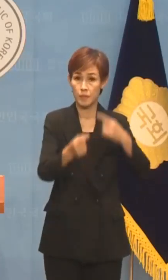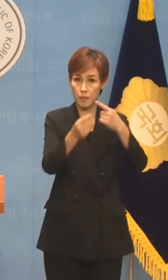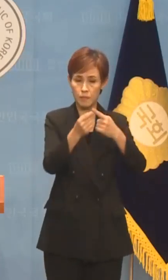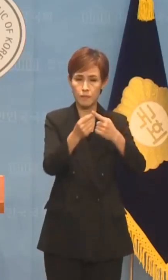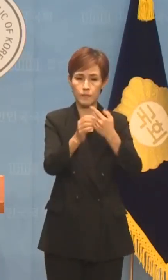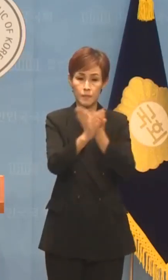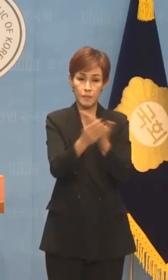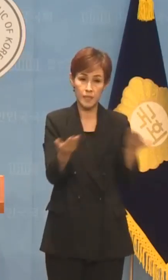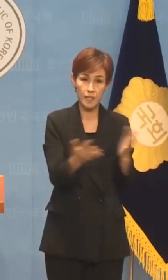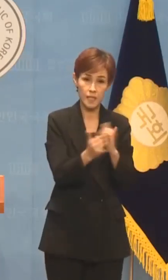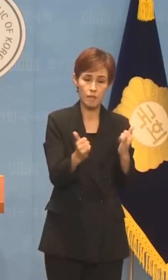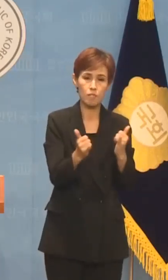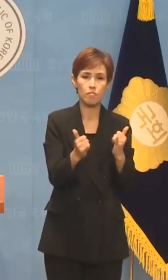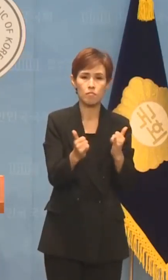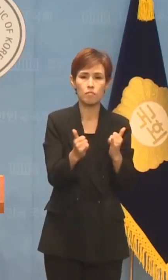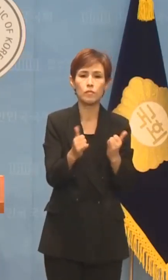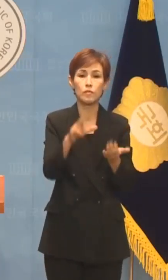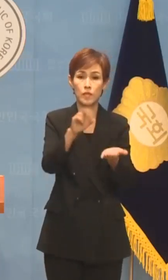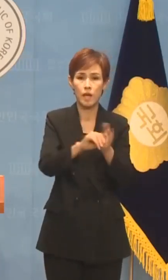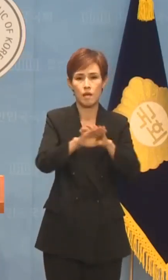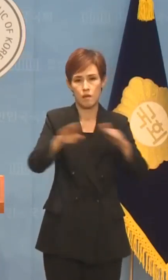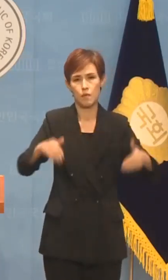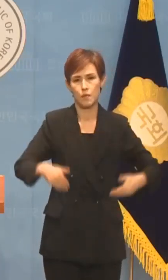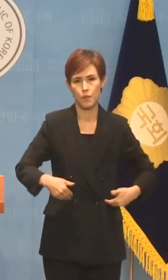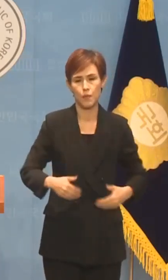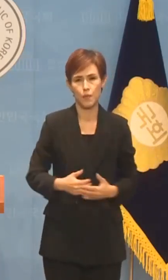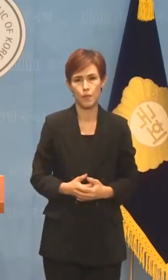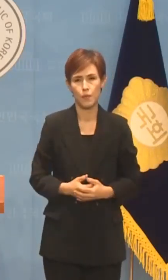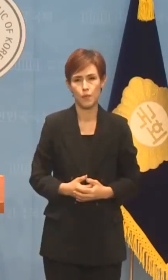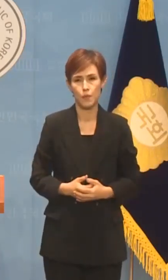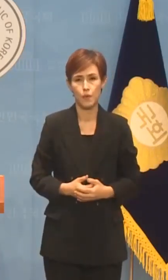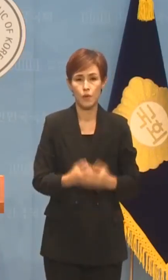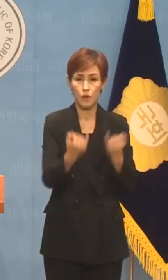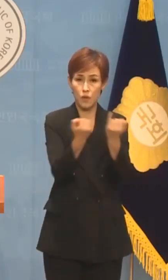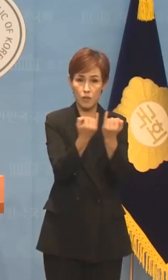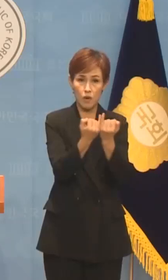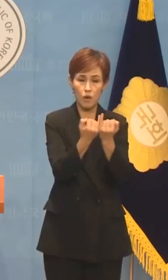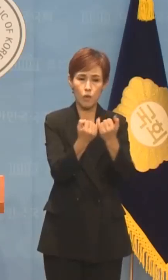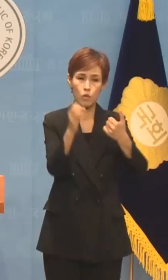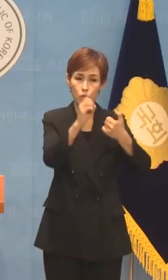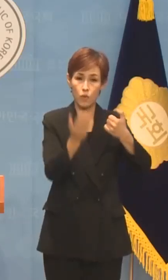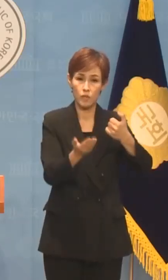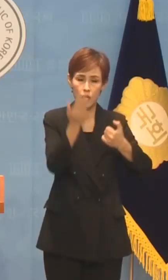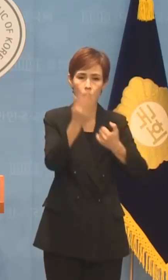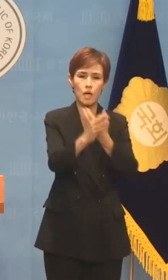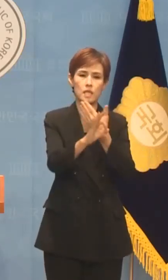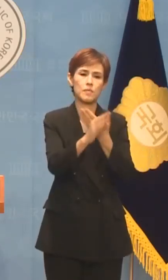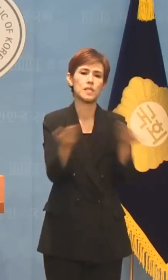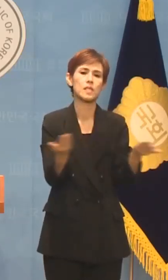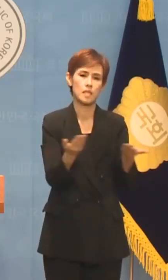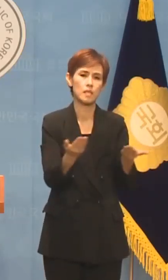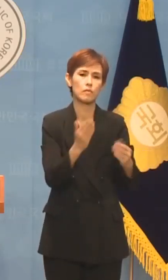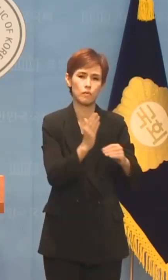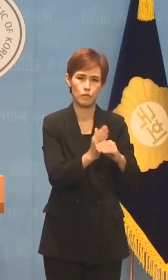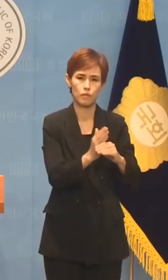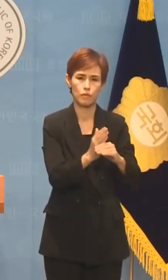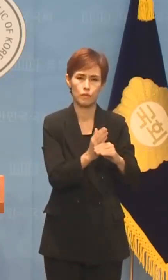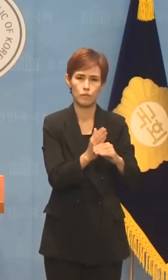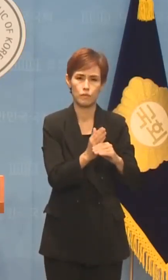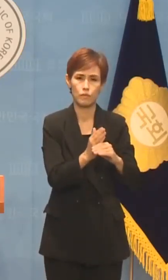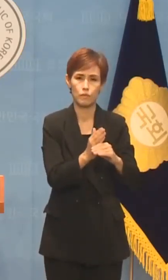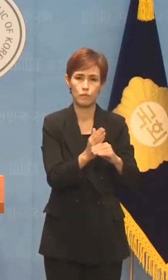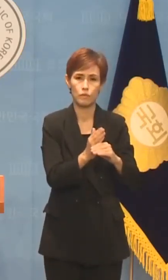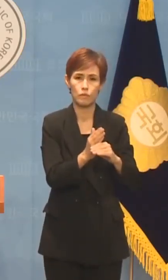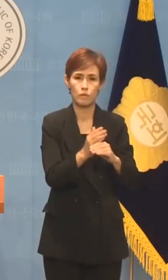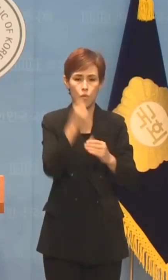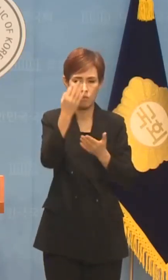비정규직 노동자의 구조적 문제를 해결해야 합니다. 현재 여성의 절반 이상이 비정규직 노동자로 일하고 있으며